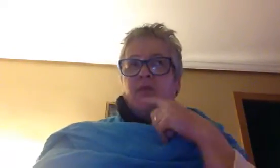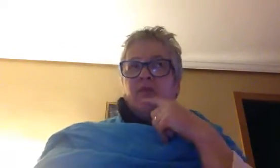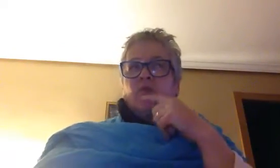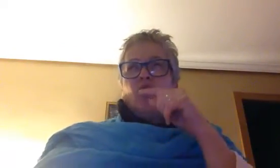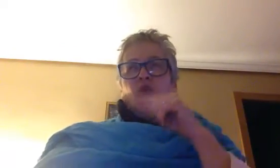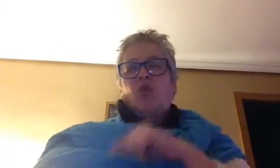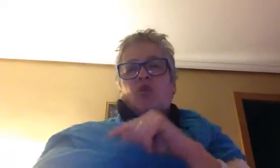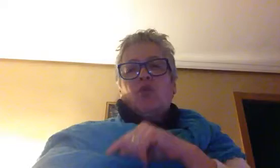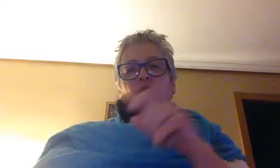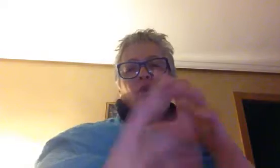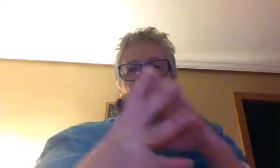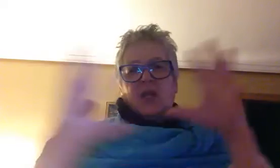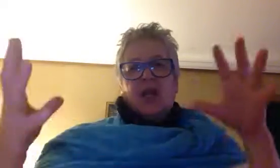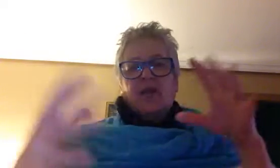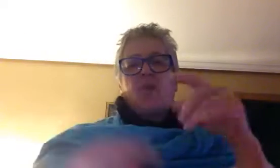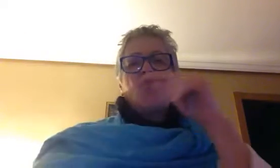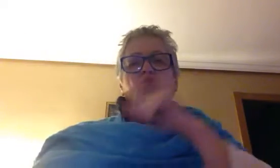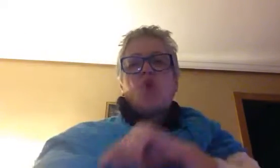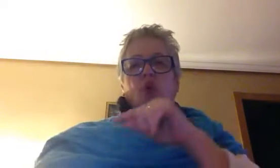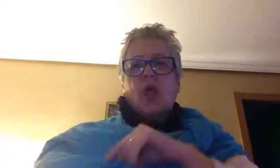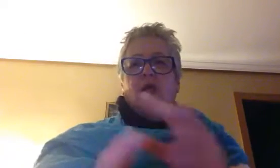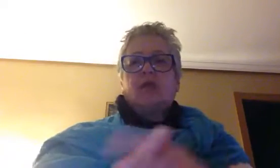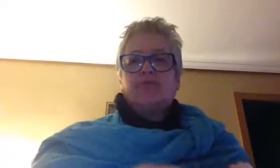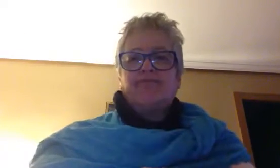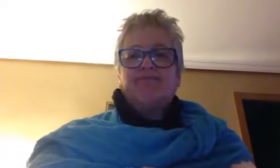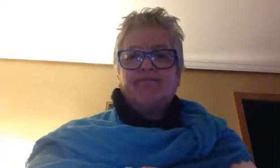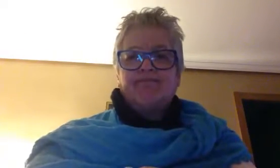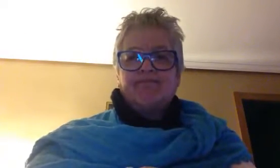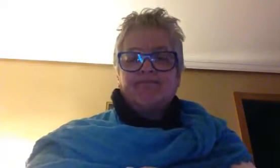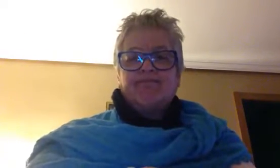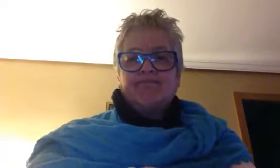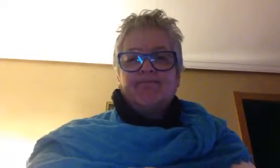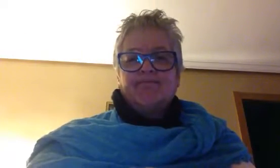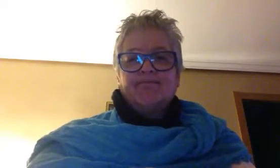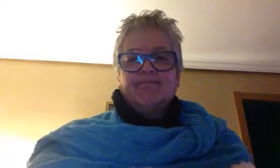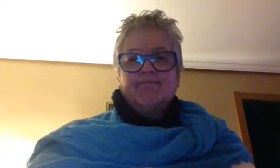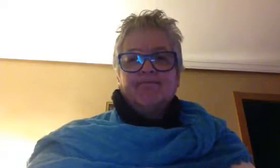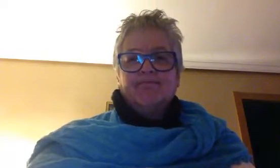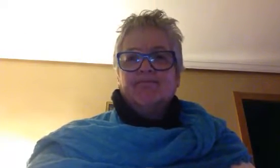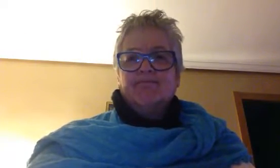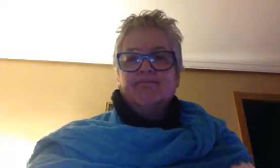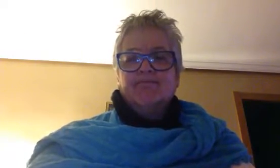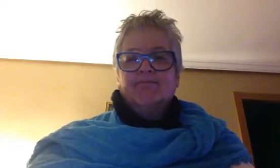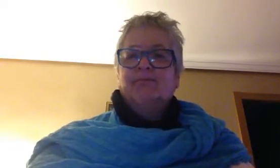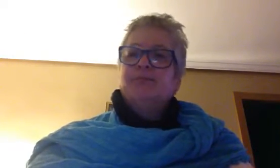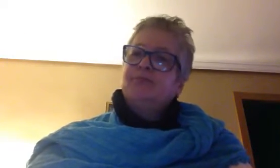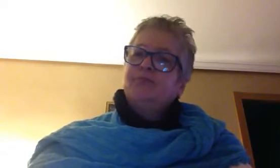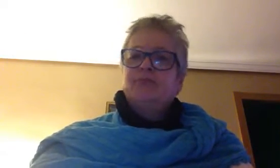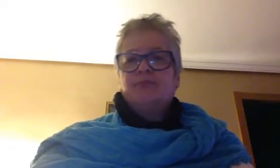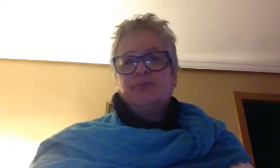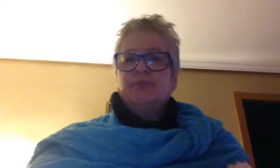importante de la vida, que es el comportamiento, buen comportamiento, da buena conducta... ¿Qué temas te jueves